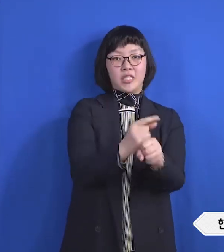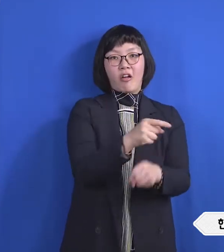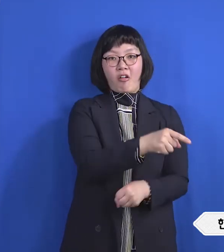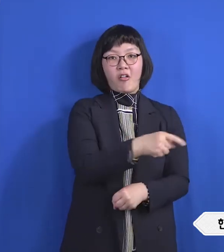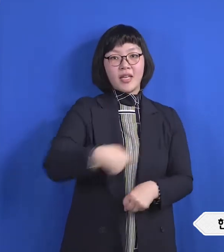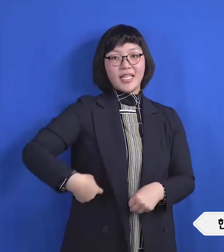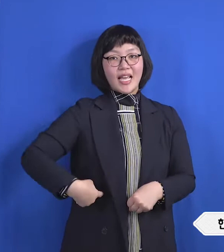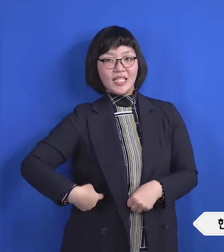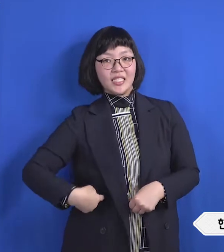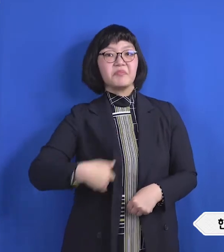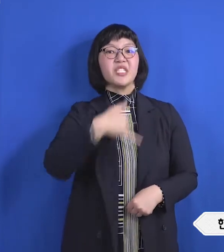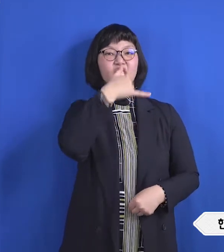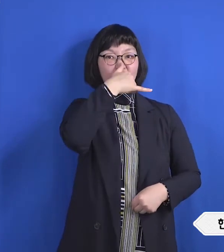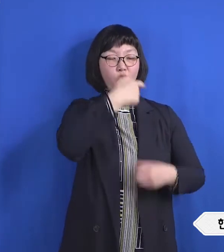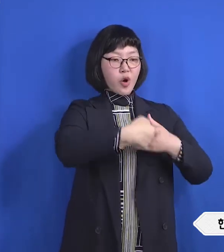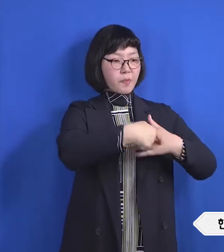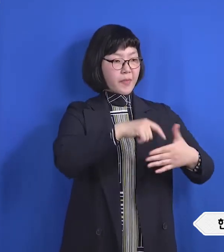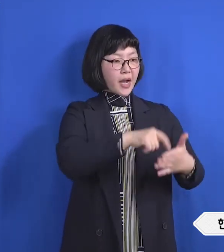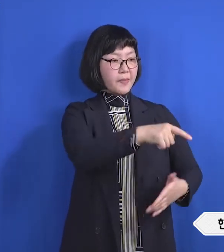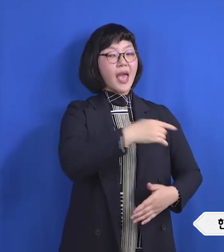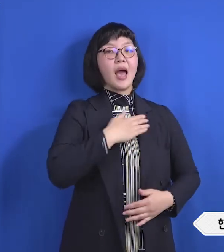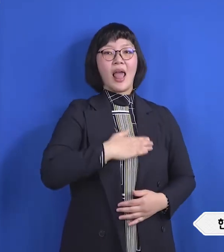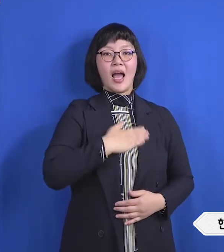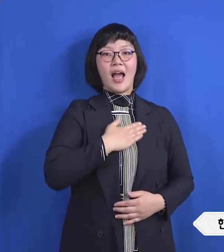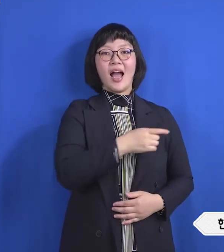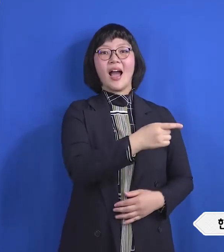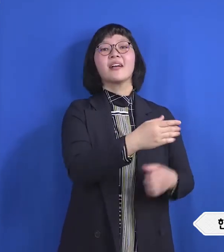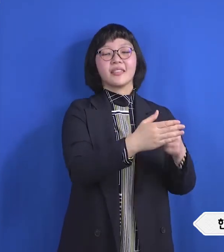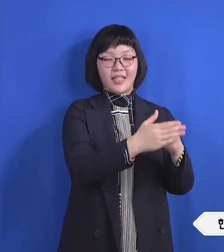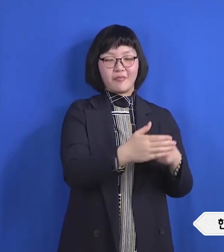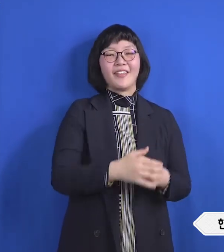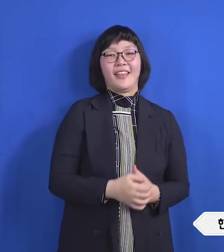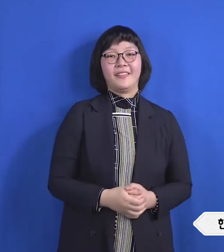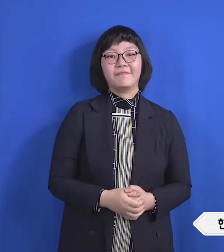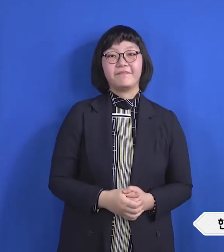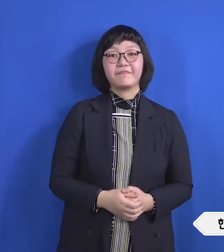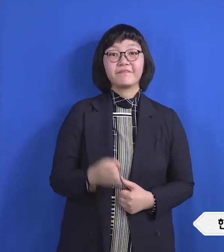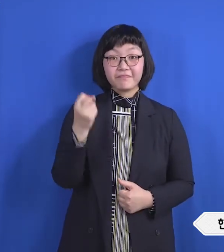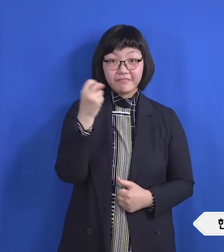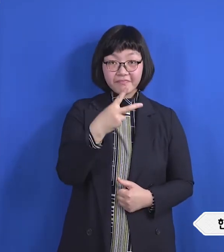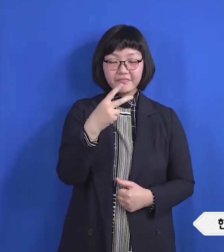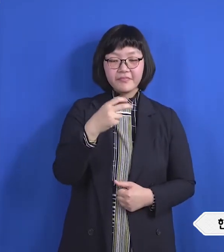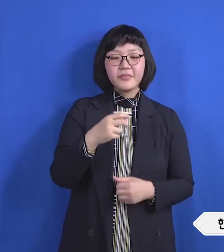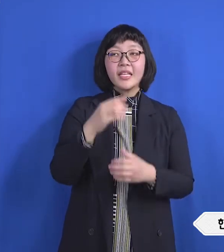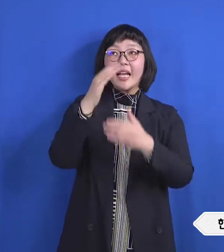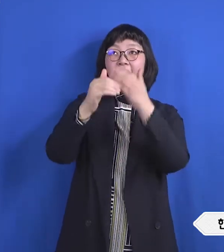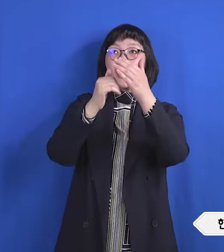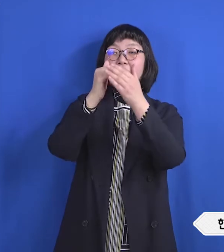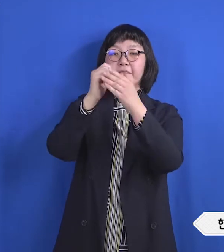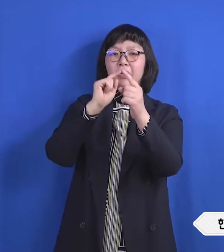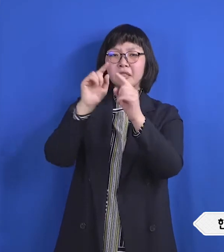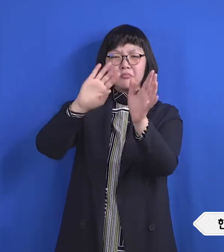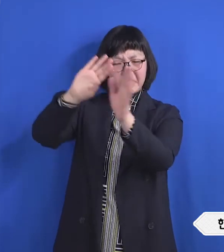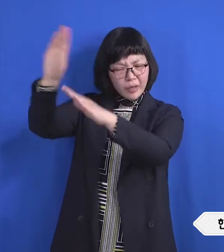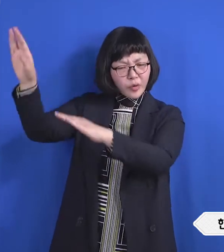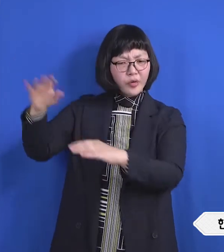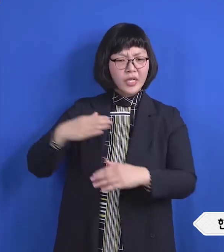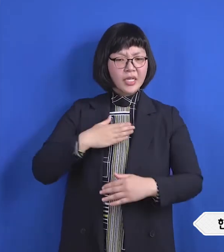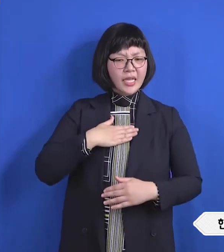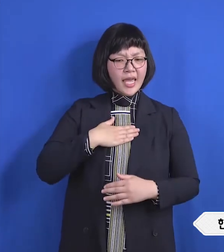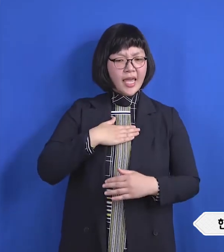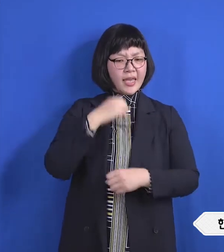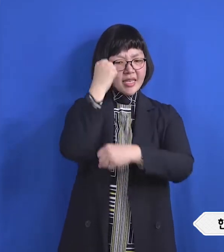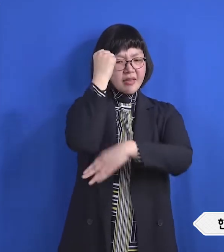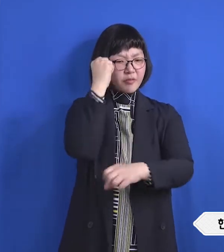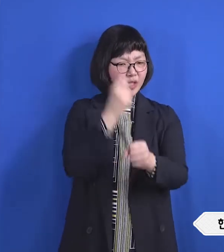본성의 법이 마음에 새겨져 있기 때문에, 또 그 본성의 법을 지켰는지 어겼는지를